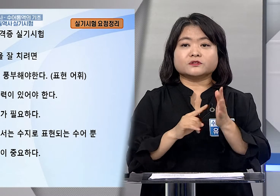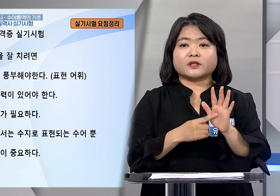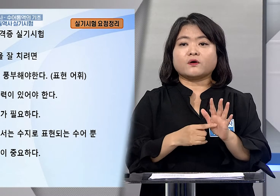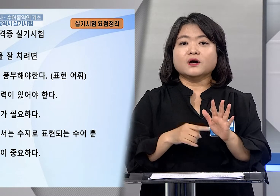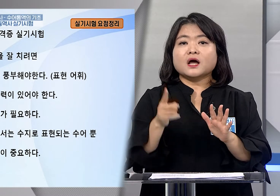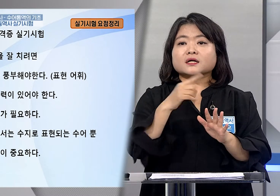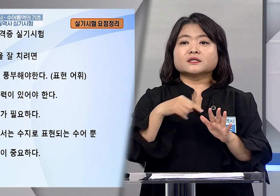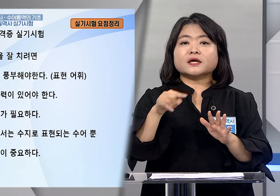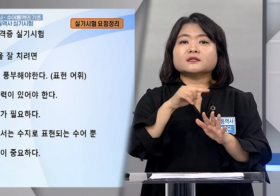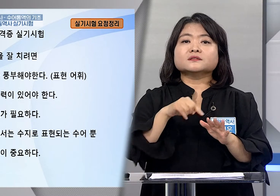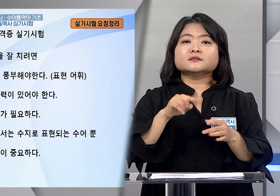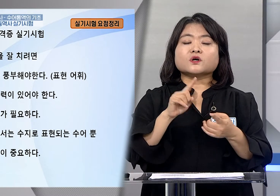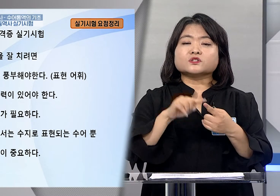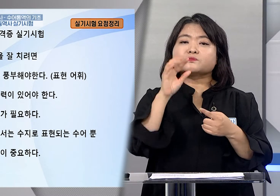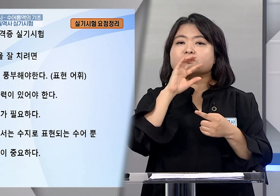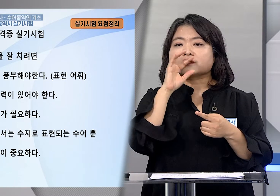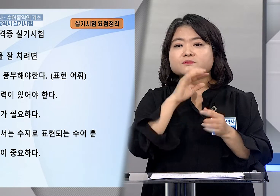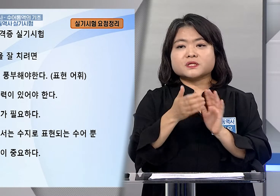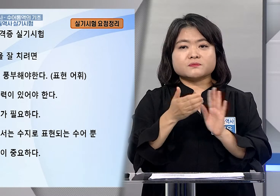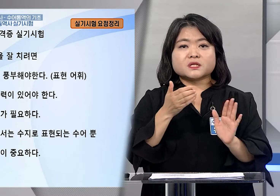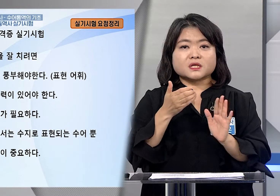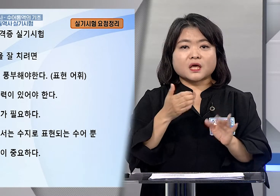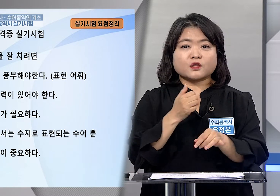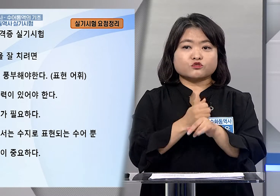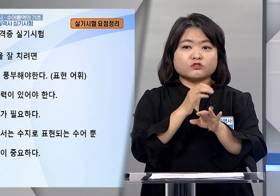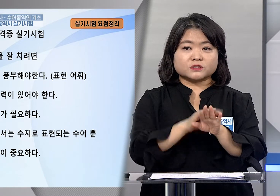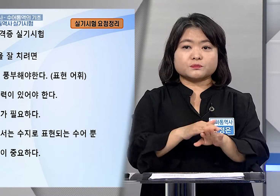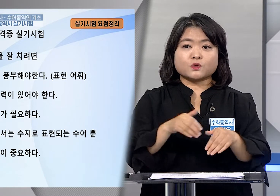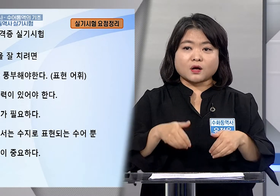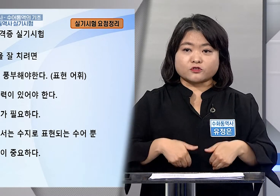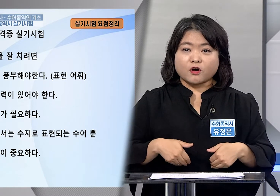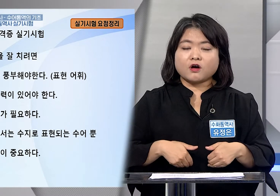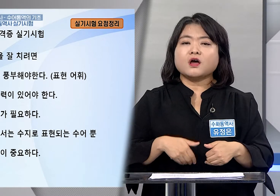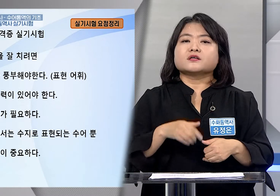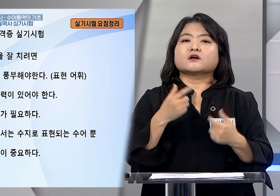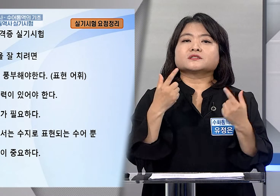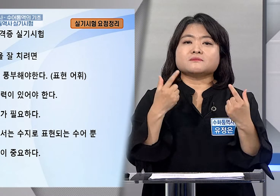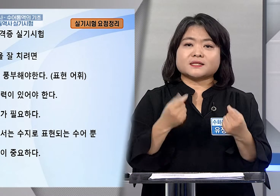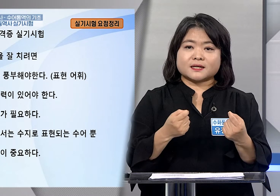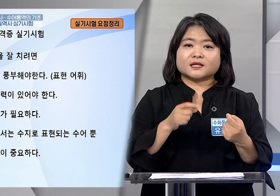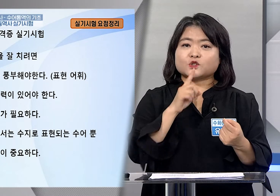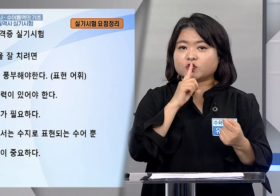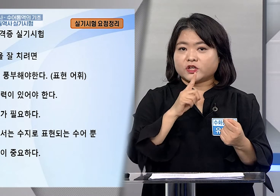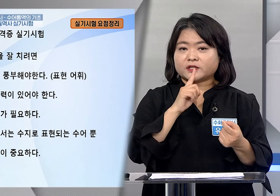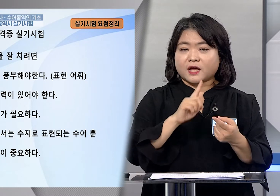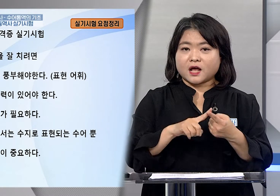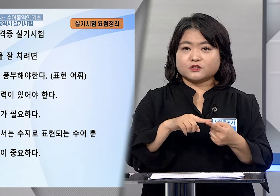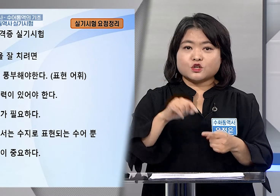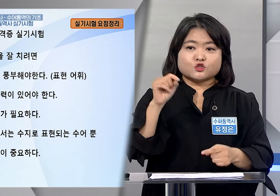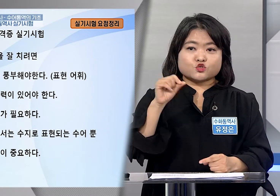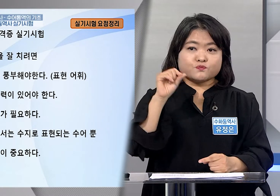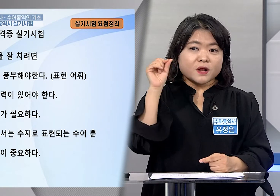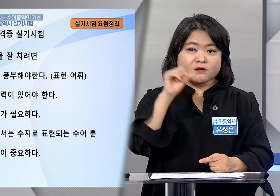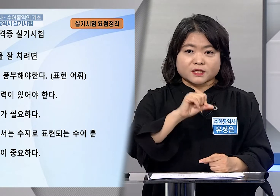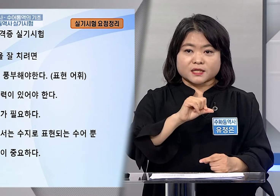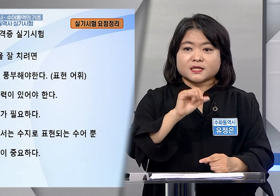썼는데요. 그런 연습들을 미리미리 해두는 것이 필요하고요. 역시 마찬가지 언어에 대한 순발력이